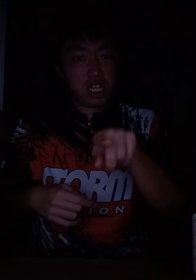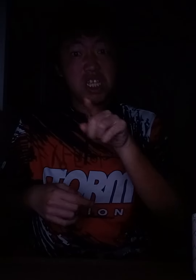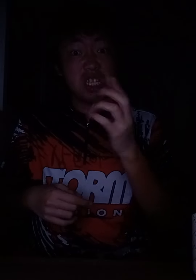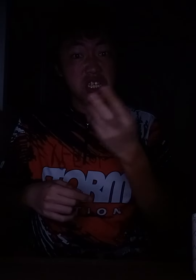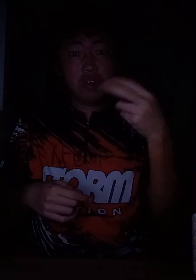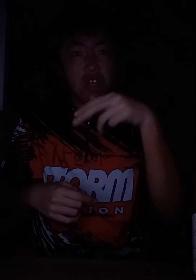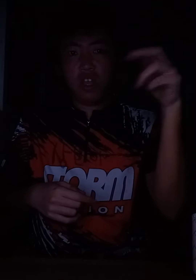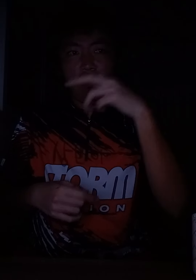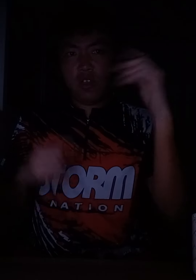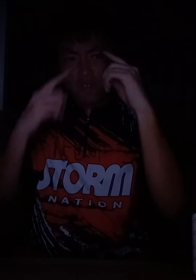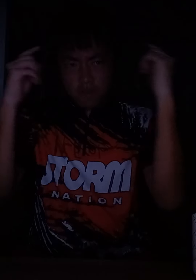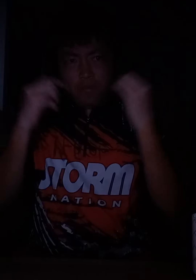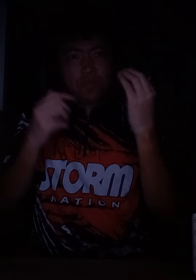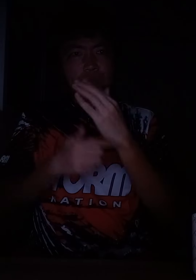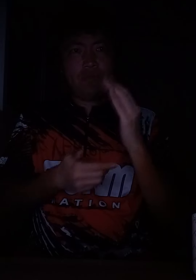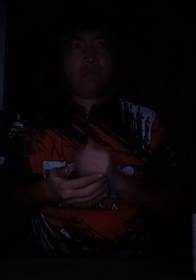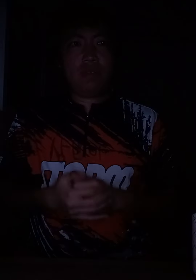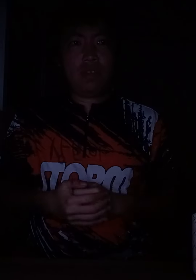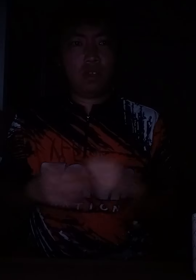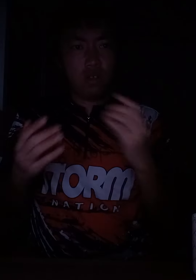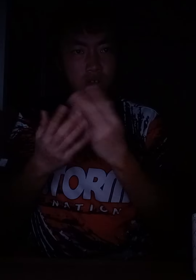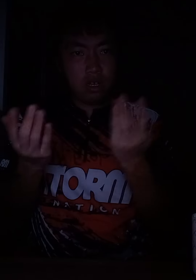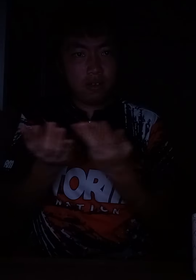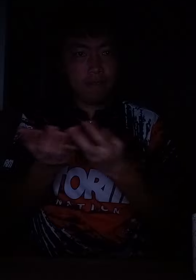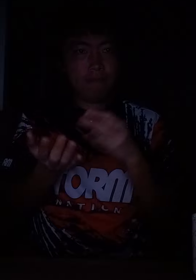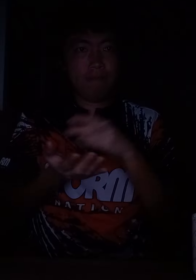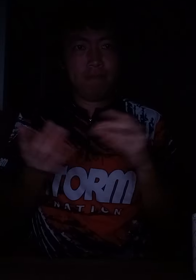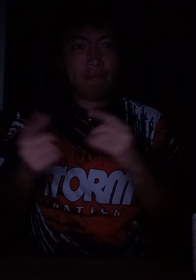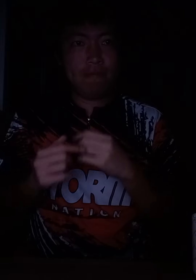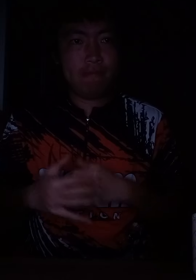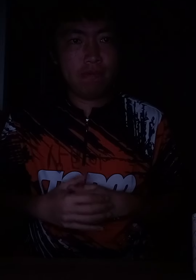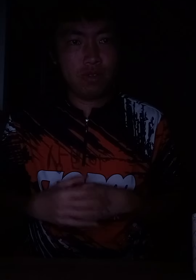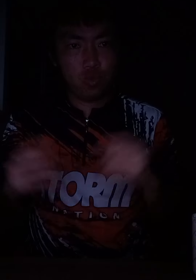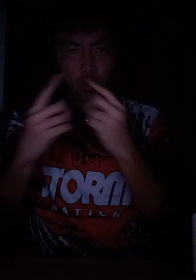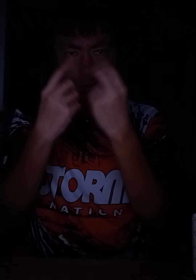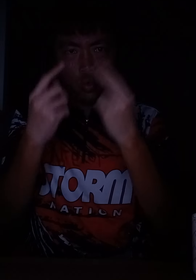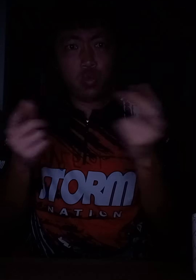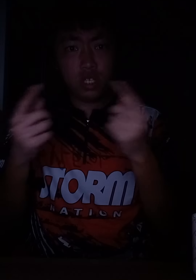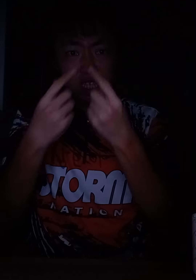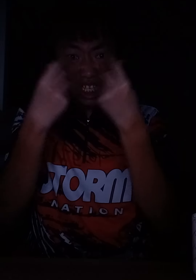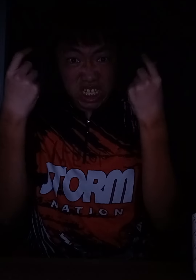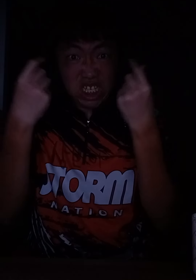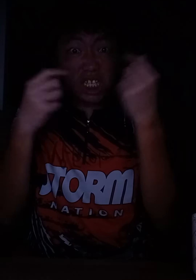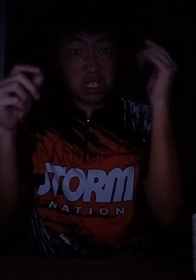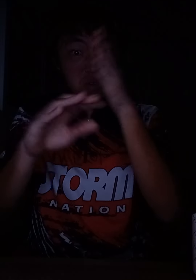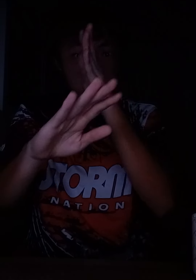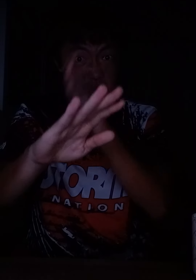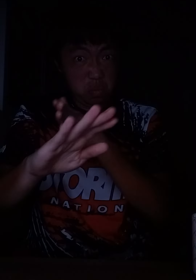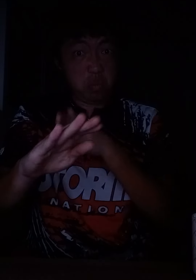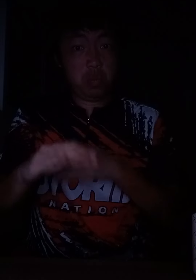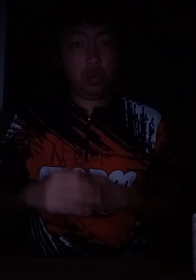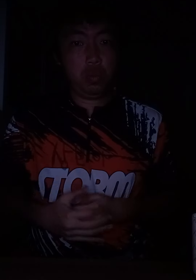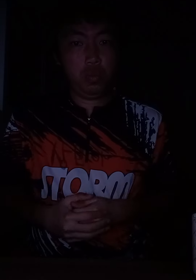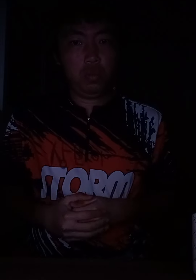지랄이냐. 그래서 이제 마스크를 쓰고 안 쓰고 이제 저에게 손님한테 그딴 식으로 마스크 쓰라고 명령하지 마라. 이러면서 이제